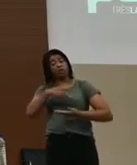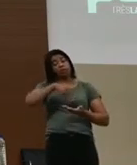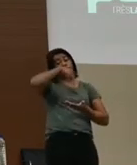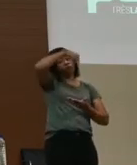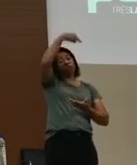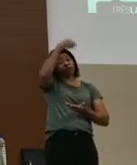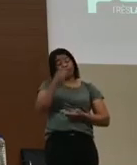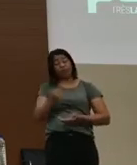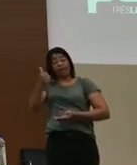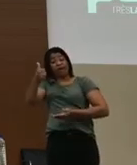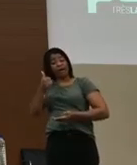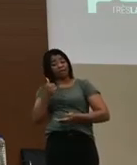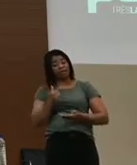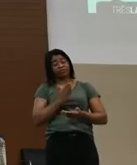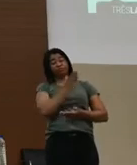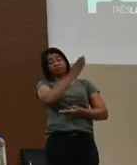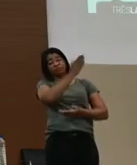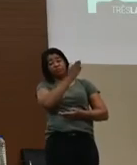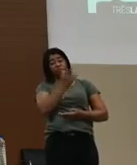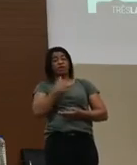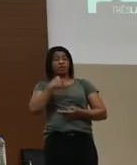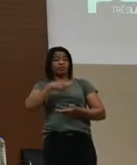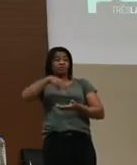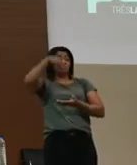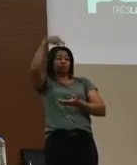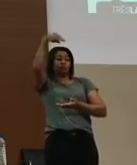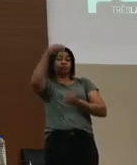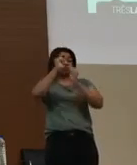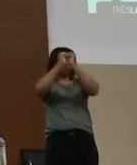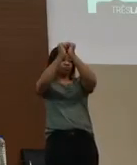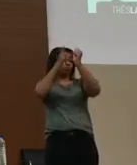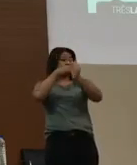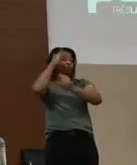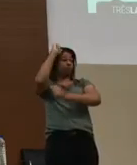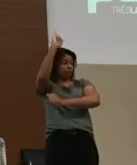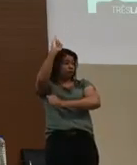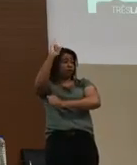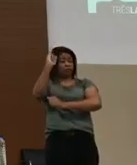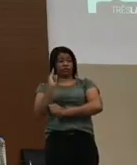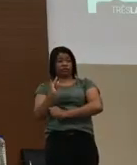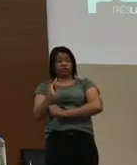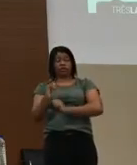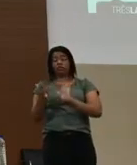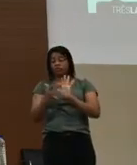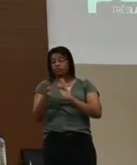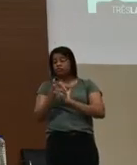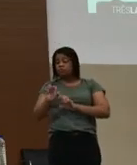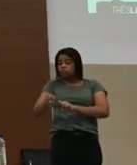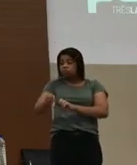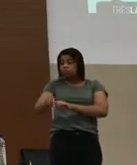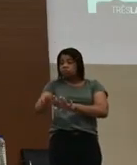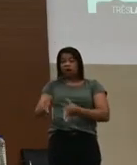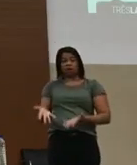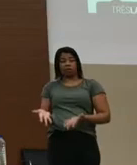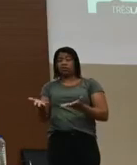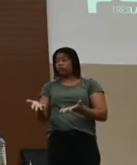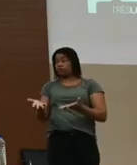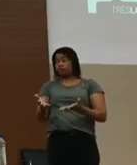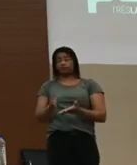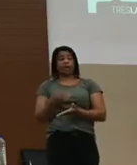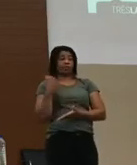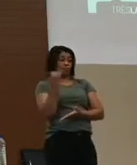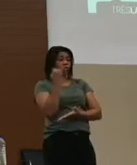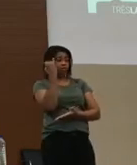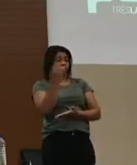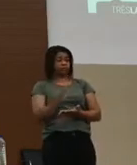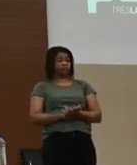estou partindo, eu vou para o Pai, eu vou para junto do Pai. Jesus vai preparando os seus discípulos e ele destaca essa